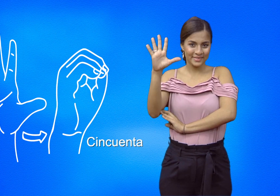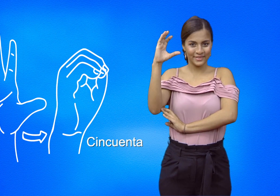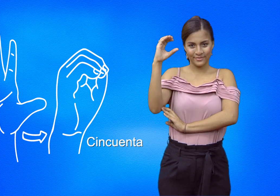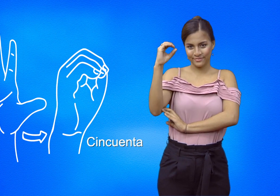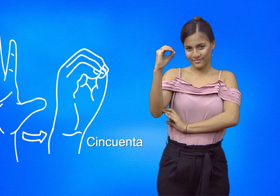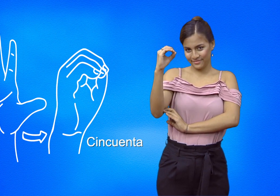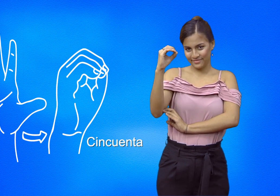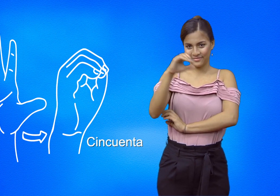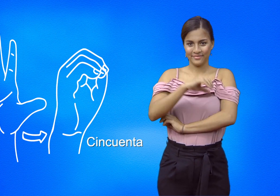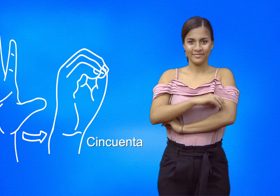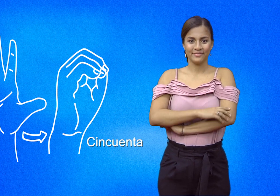50